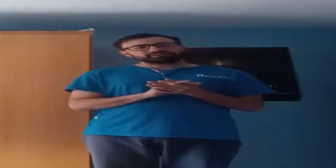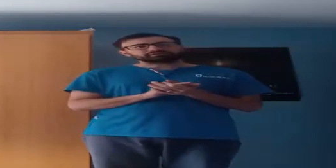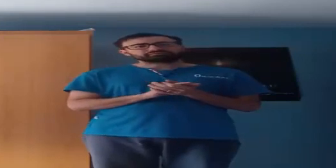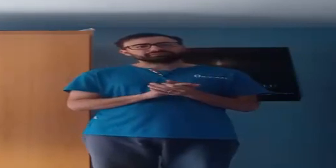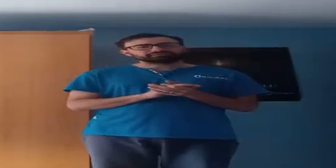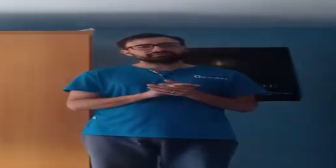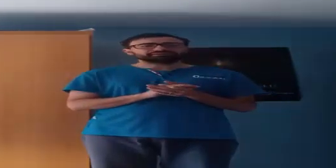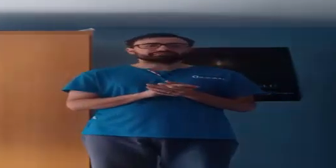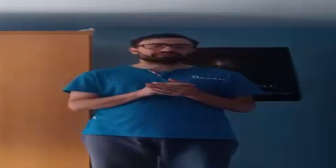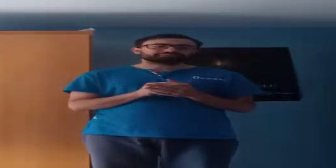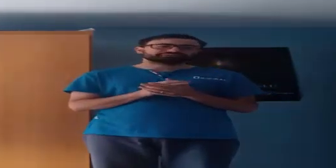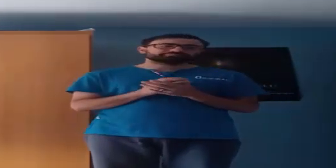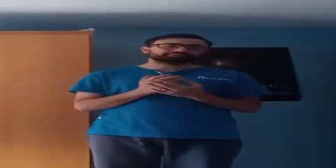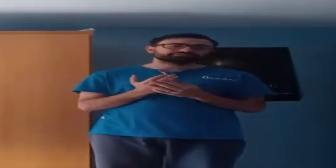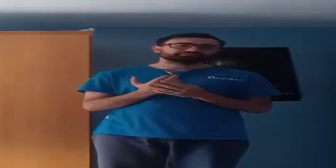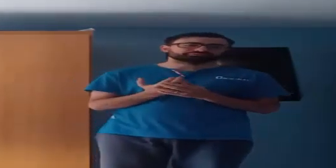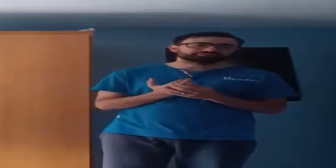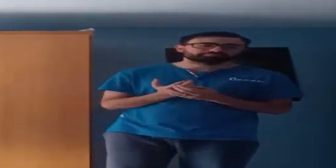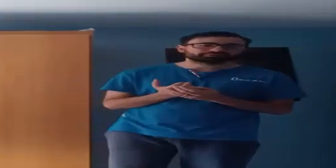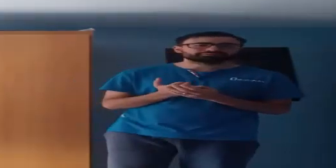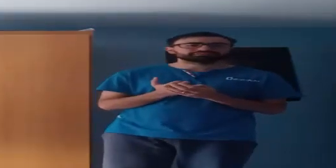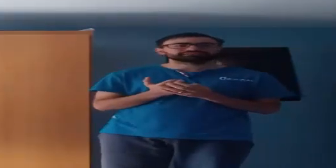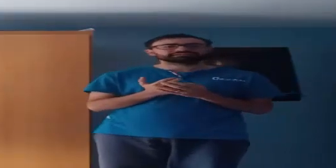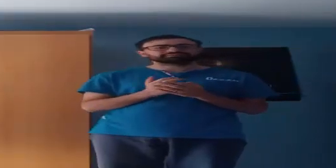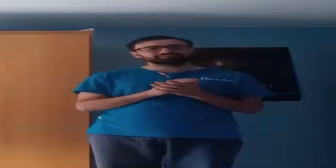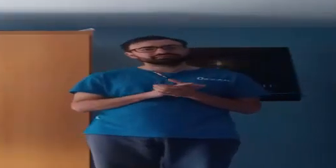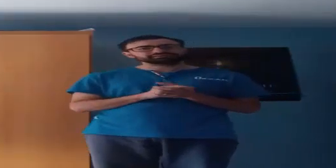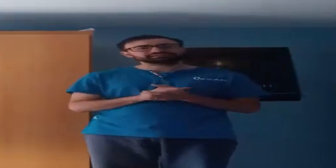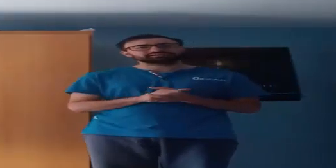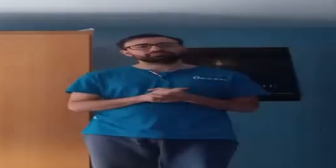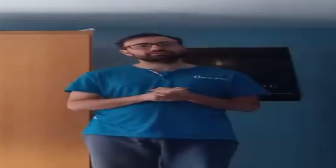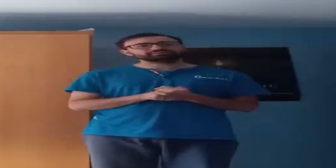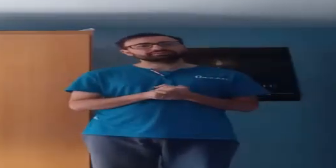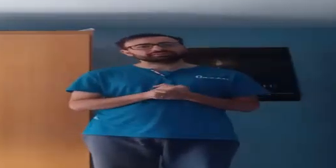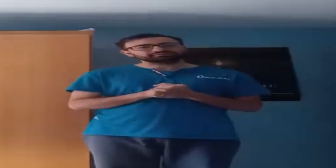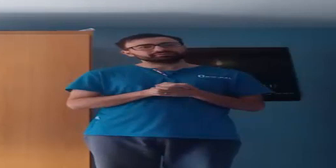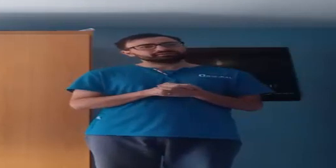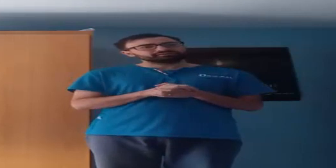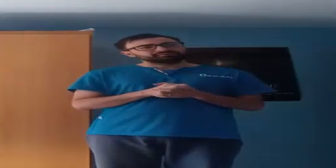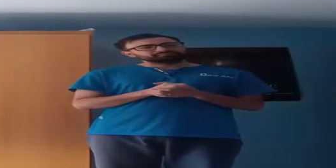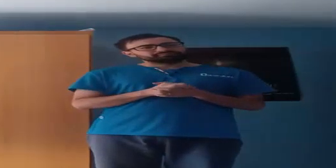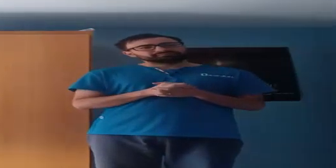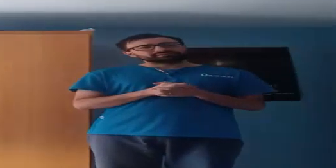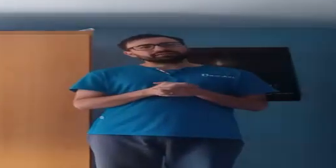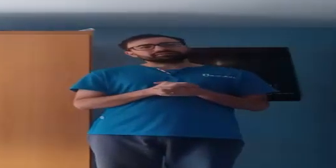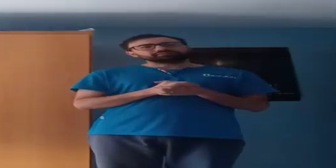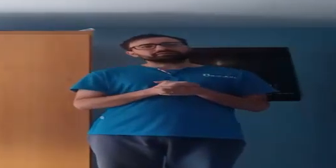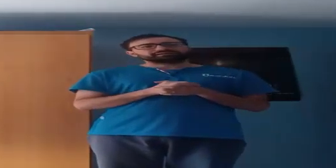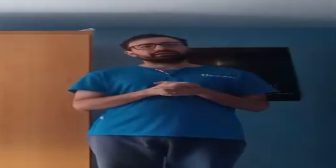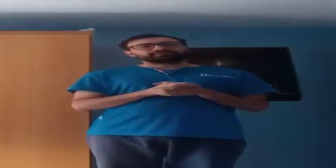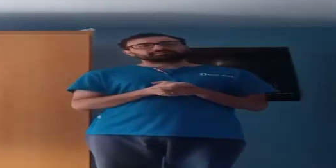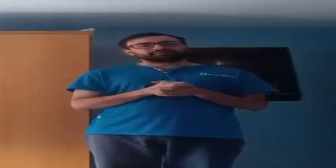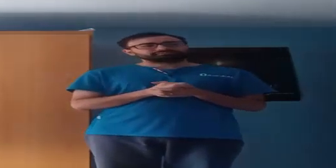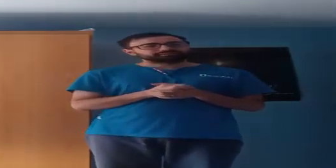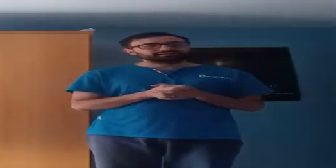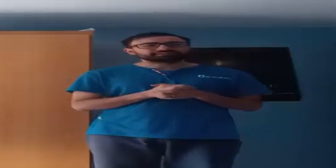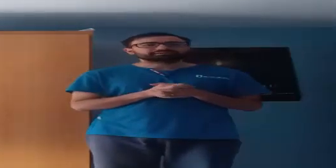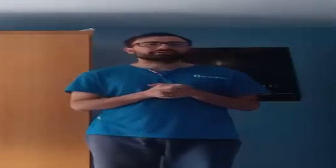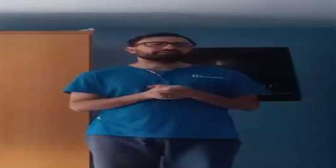Entonces, Orfeo le tocaba siempre sus preciosas canciones a Eurídice y le dijo que la amaba. Ella también